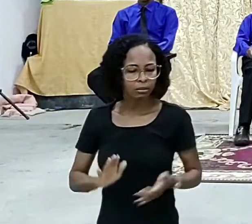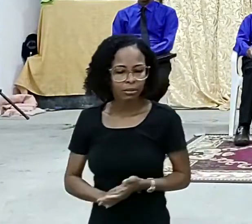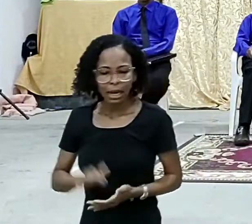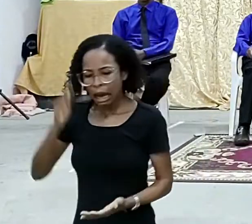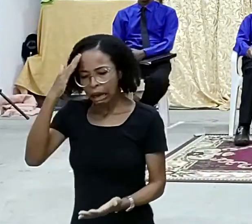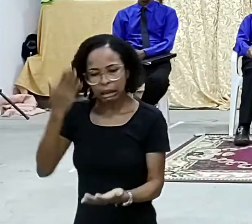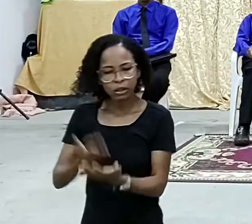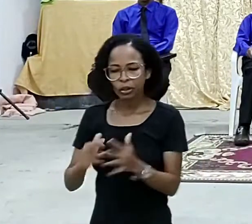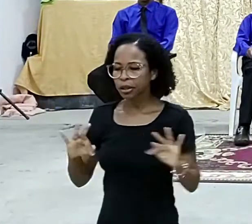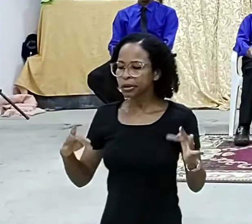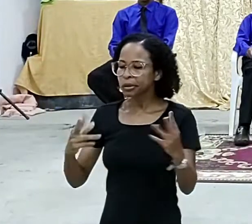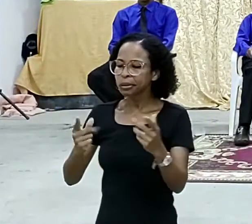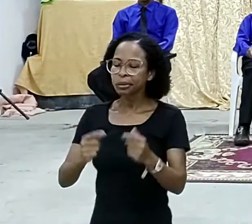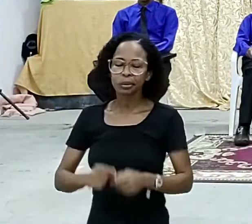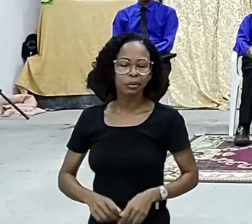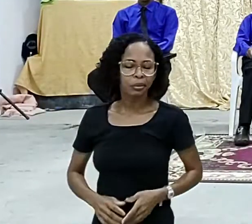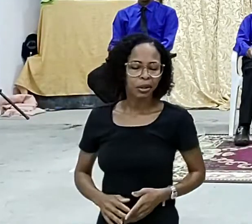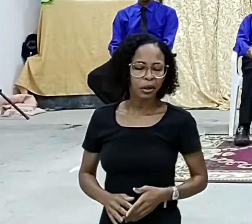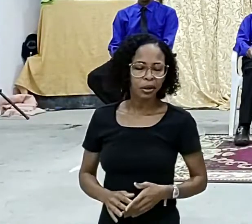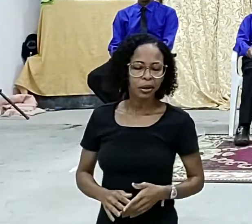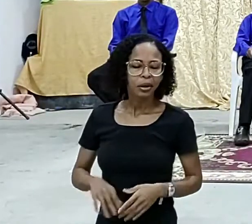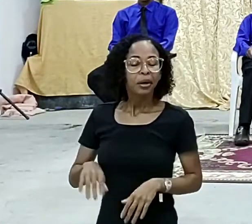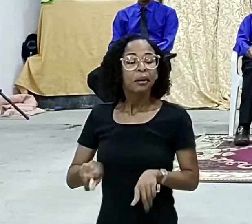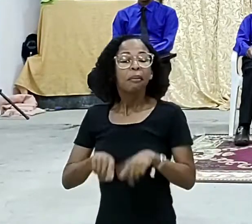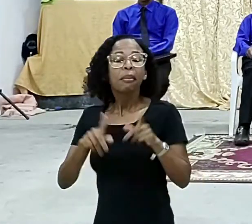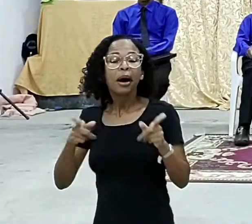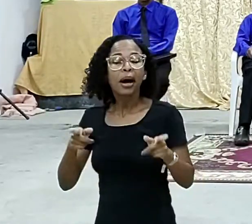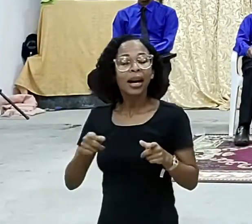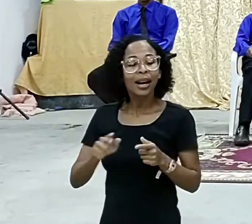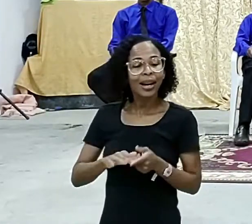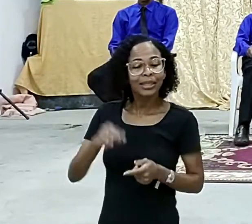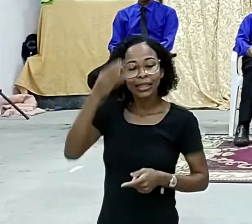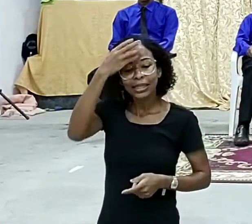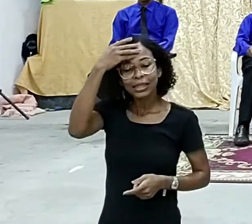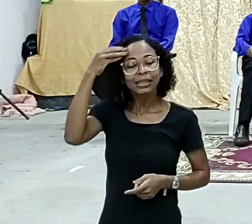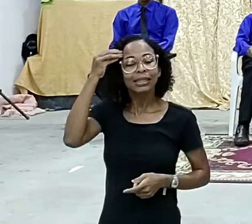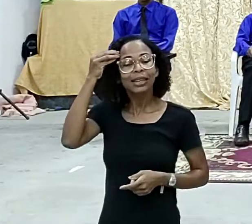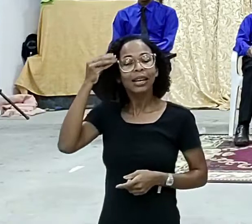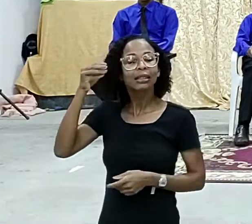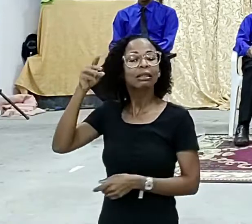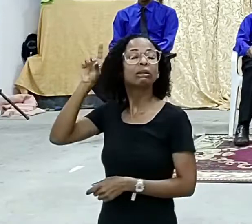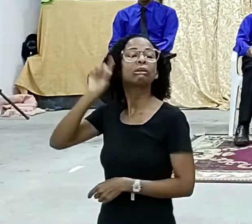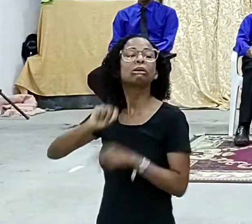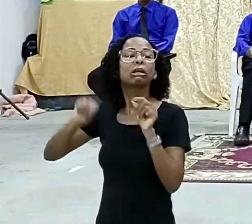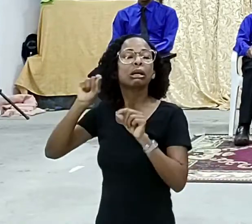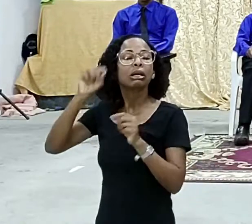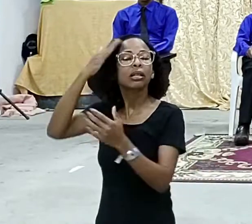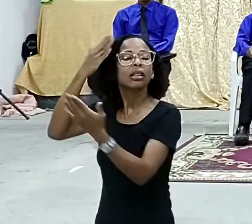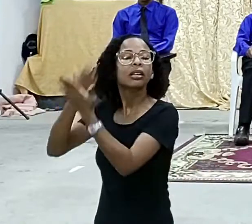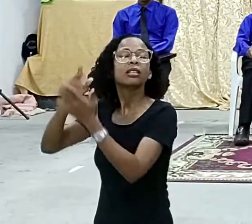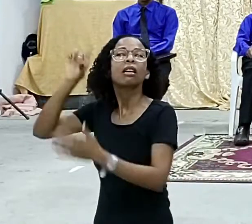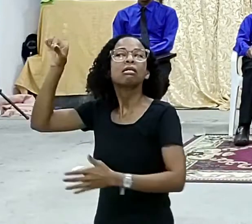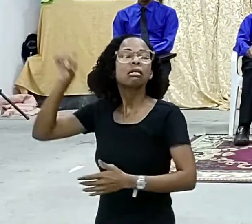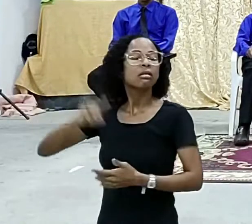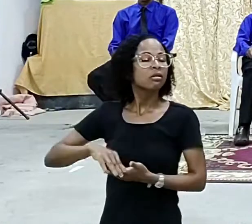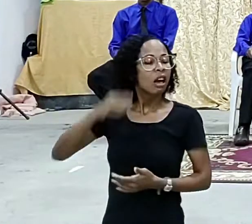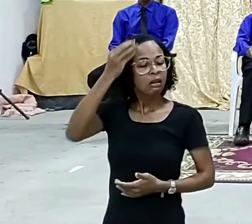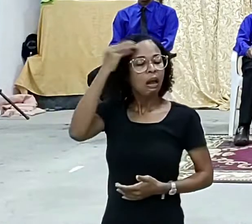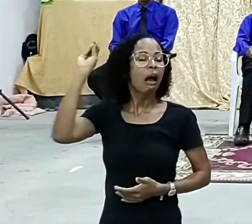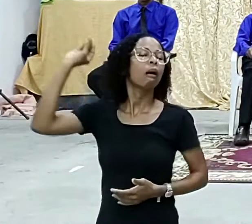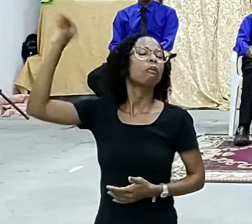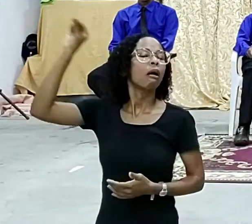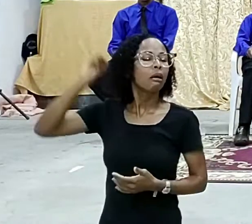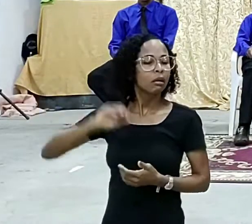minha vida, ela pertence ao Senhor, e eu hoje ouvi que eu não